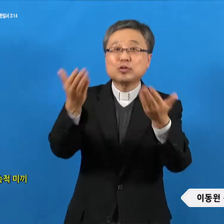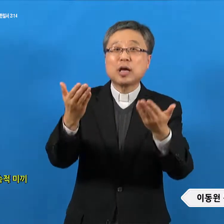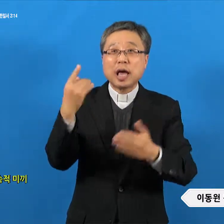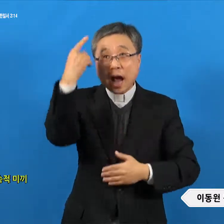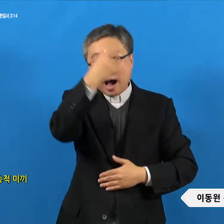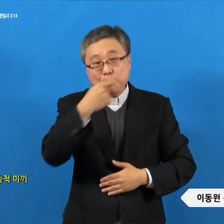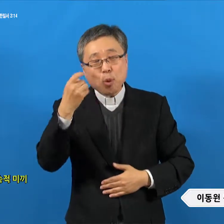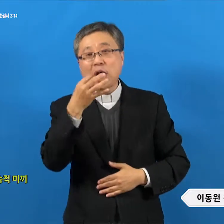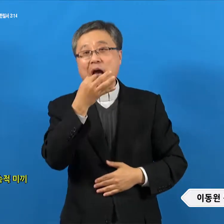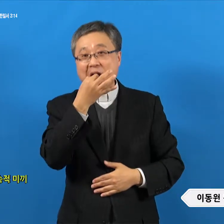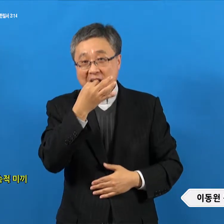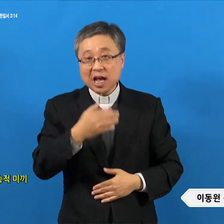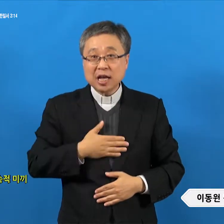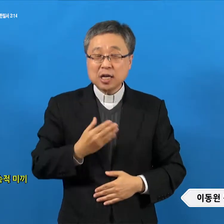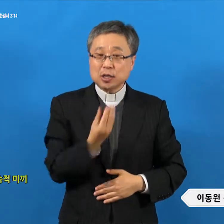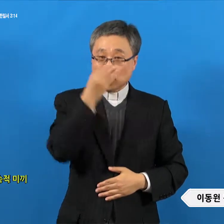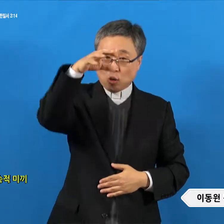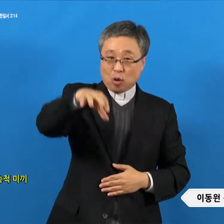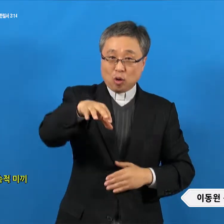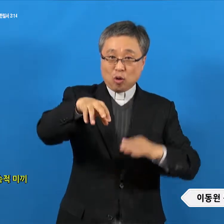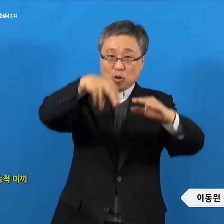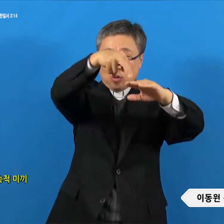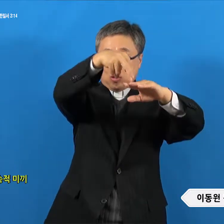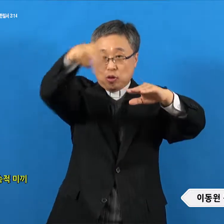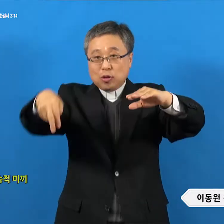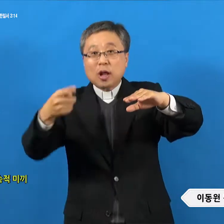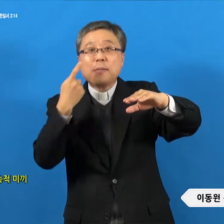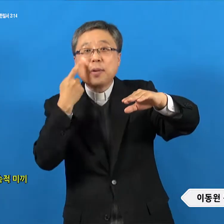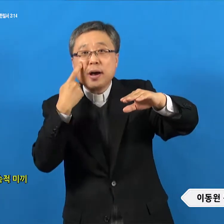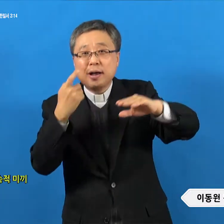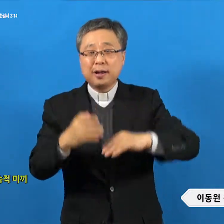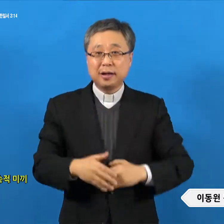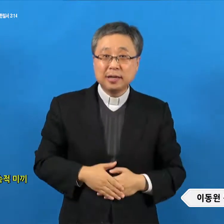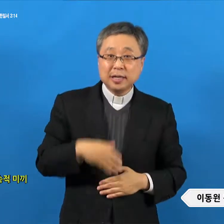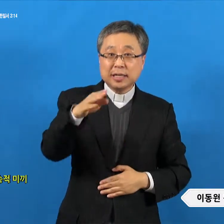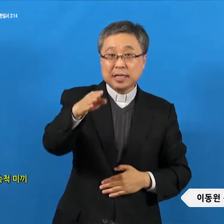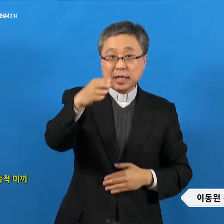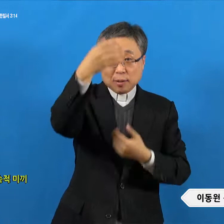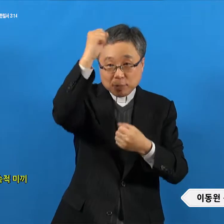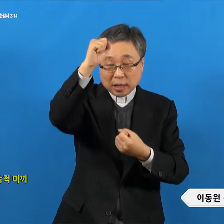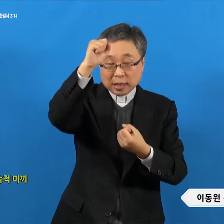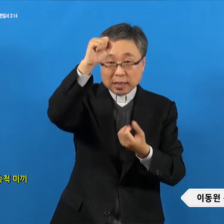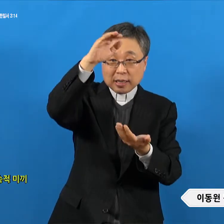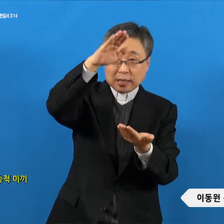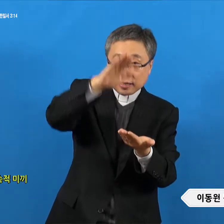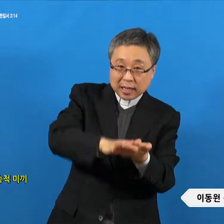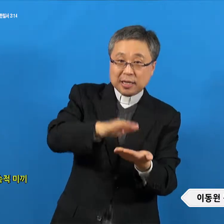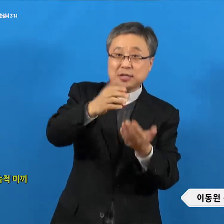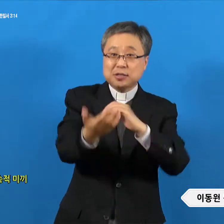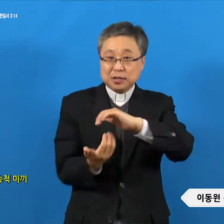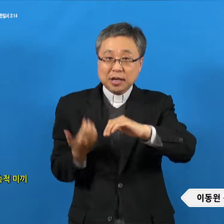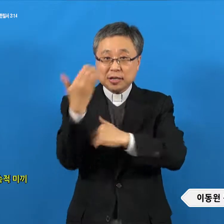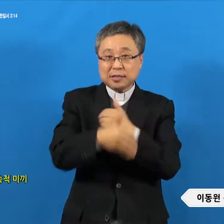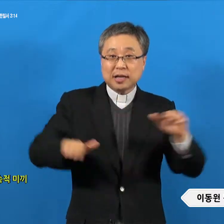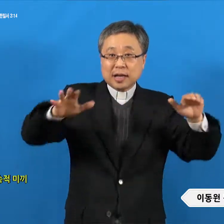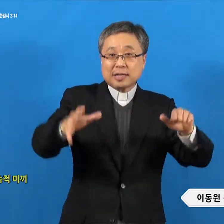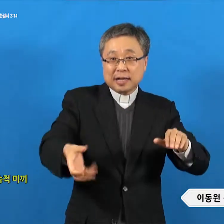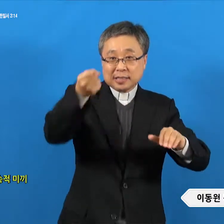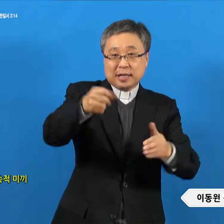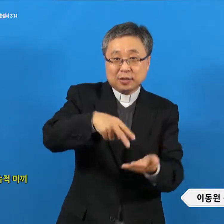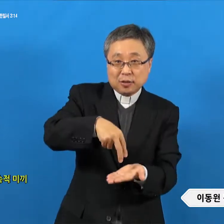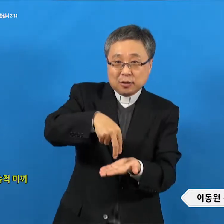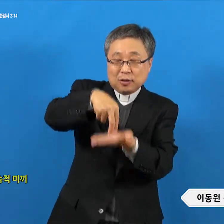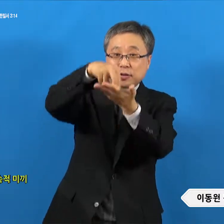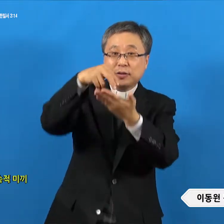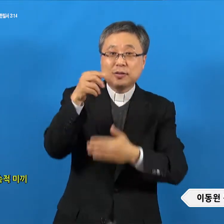정욕. 성전 꼭대기에 세워놓고 뛰어내려라. 내 발이 땅에 닿기 전에 천사가 살짝 들어올리면 너는 내일